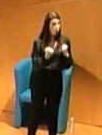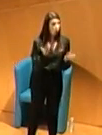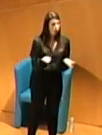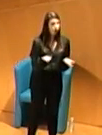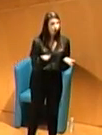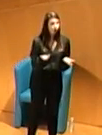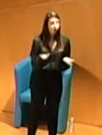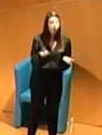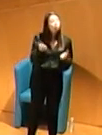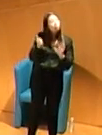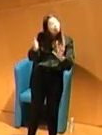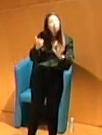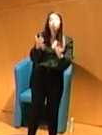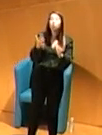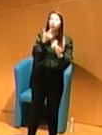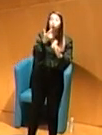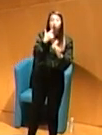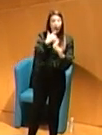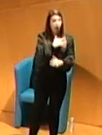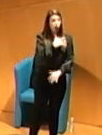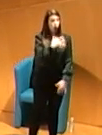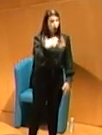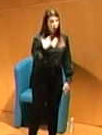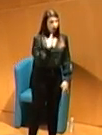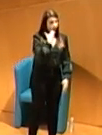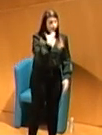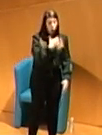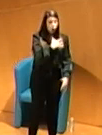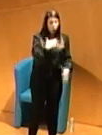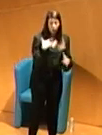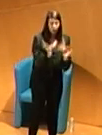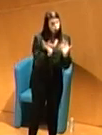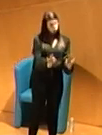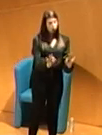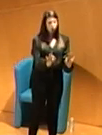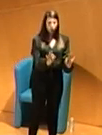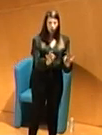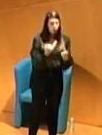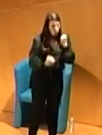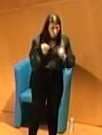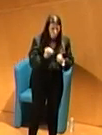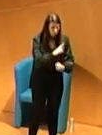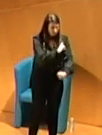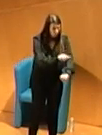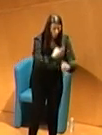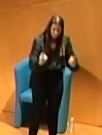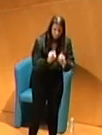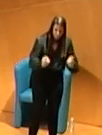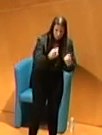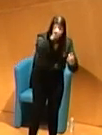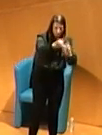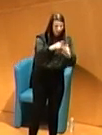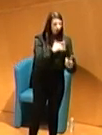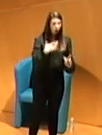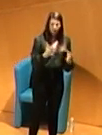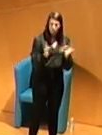qu'il dit, je vais rester en bonne santé le plus longtemps possible pour pas mourir. Vous voyez ? Et lui, il court.